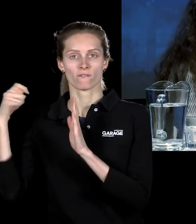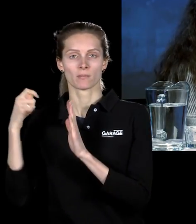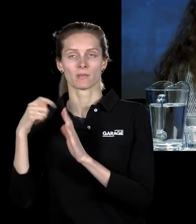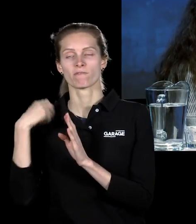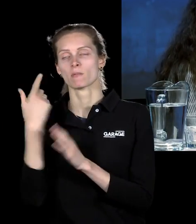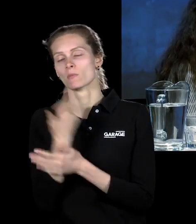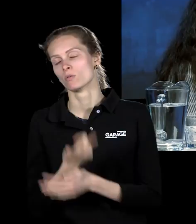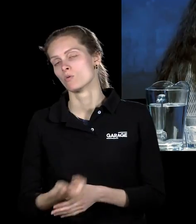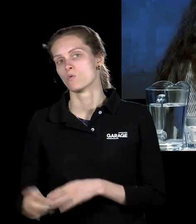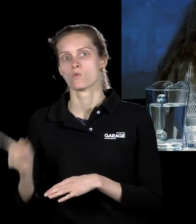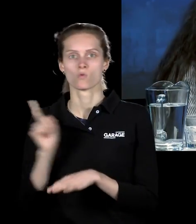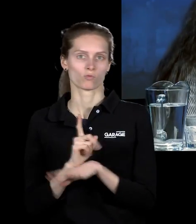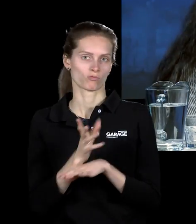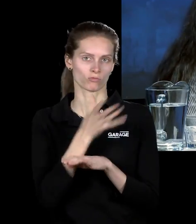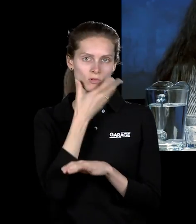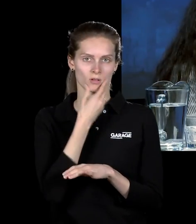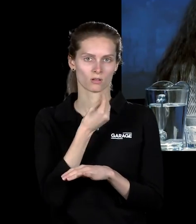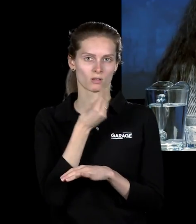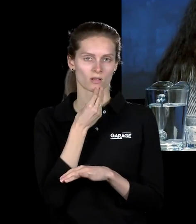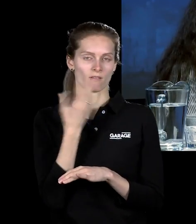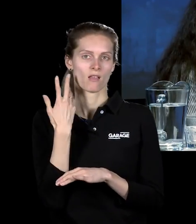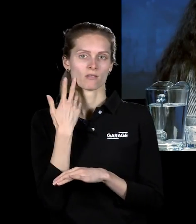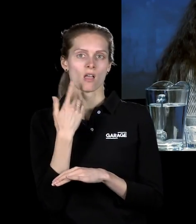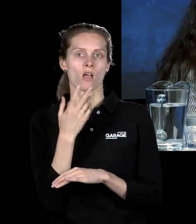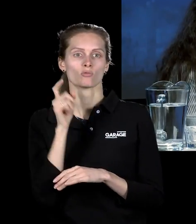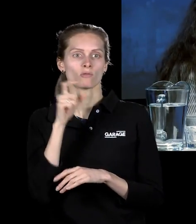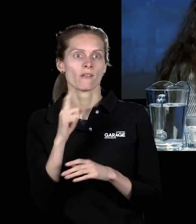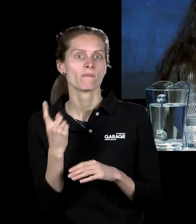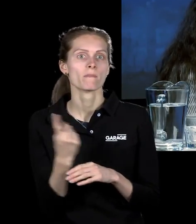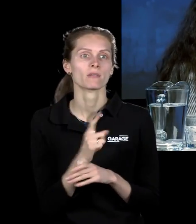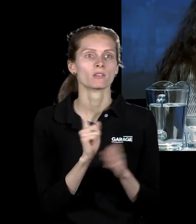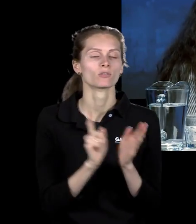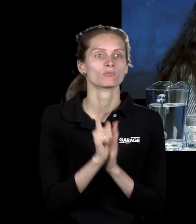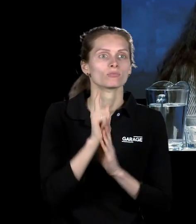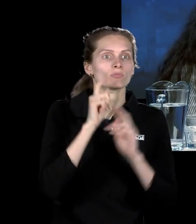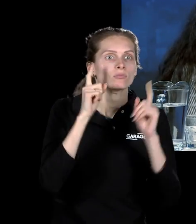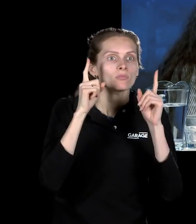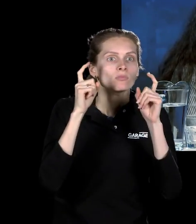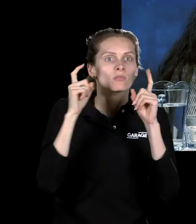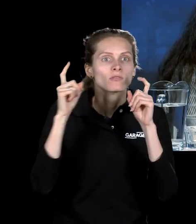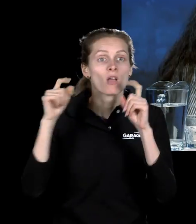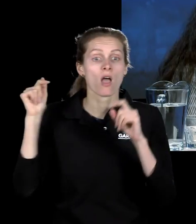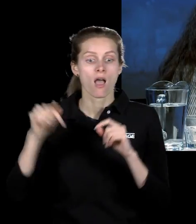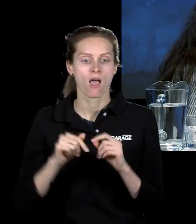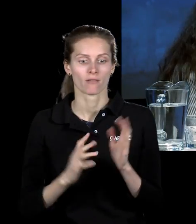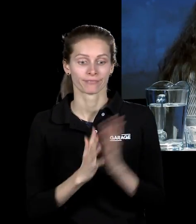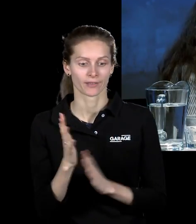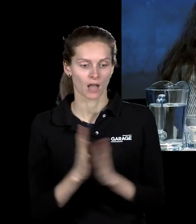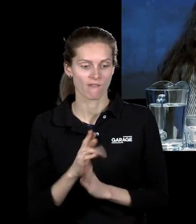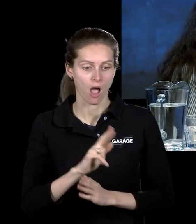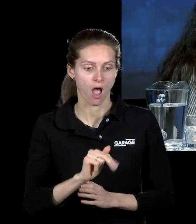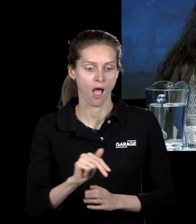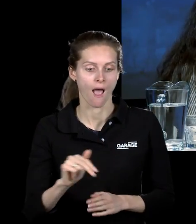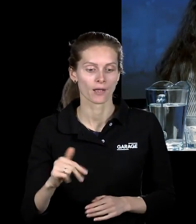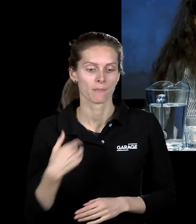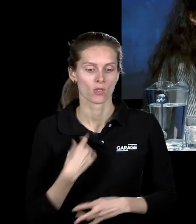невероятно красивый, снятый там, когда человек впервые начинает снимать с цветом, он, чтобы добиться нужного цвета, красил траву в нужный ему цвет, чтобы она была